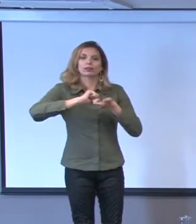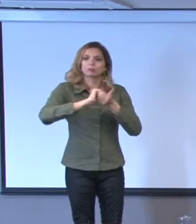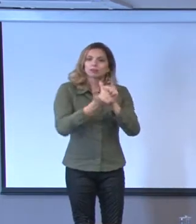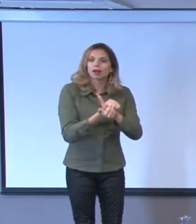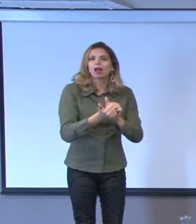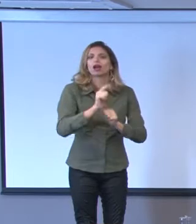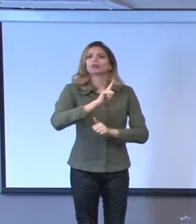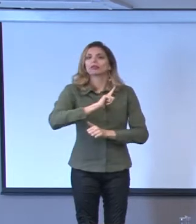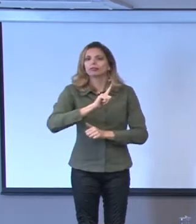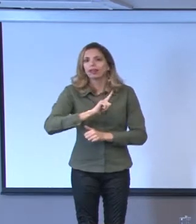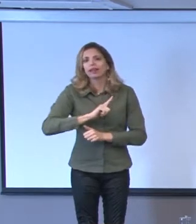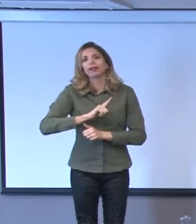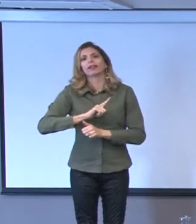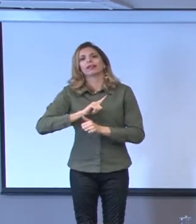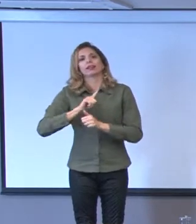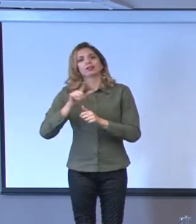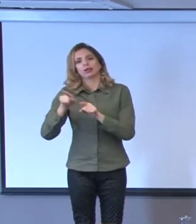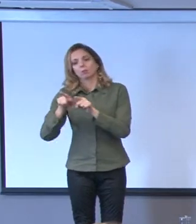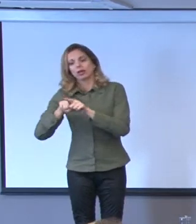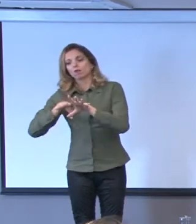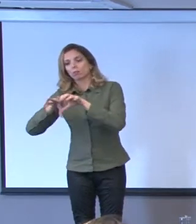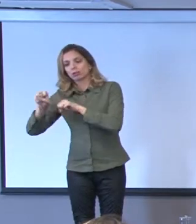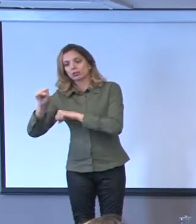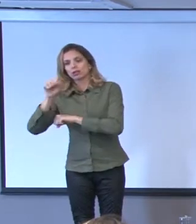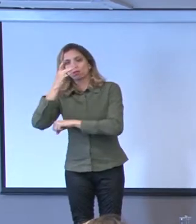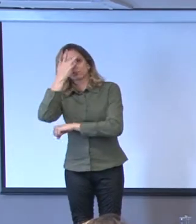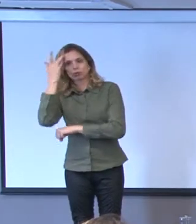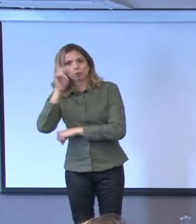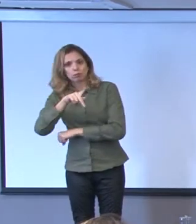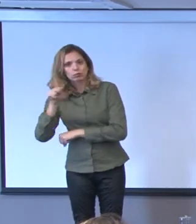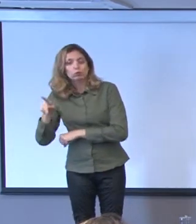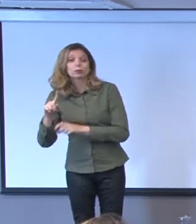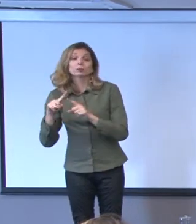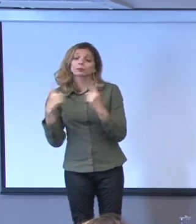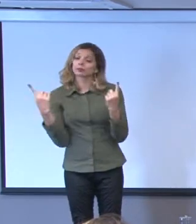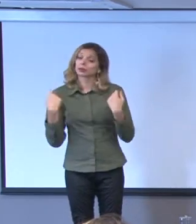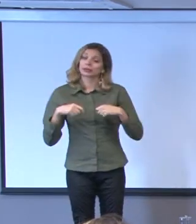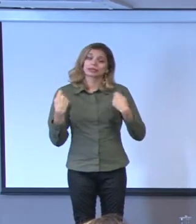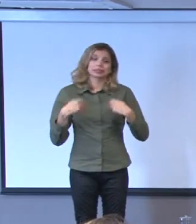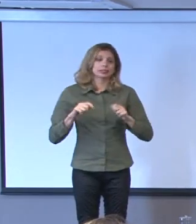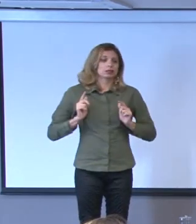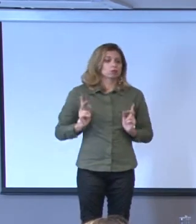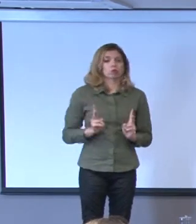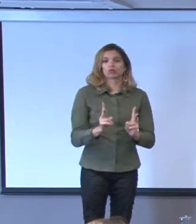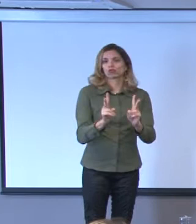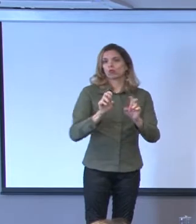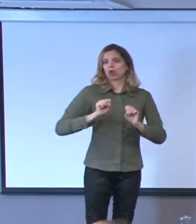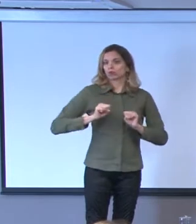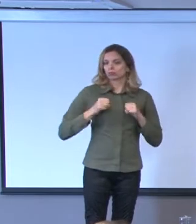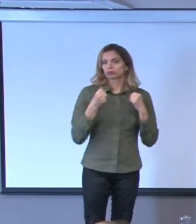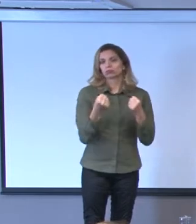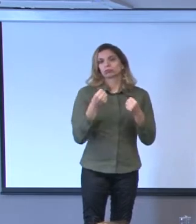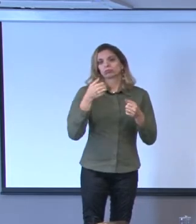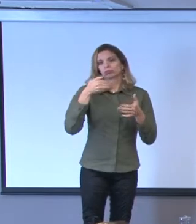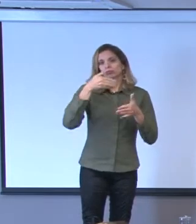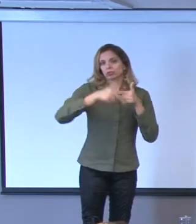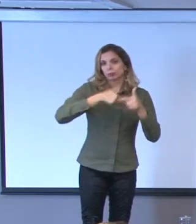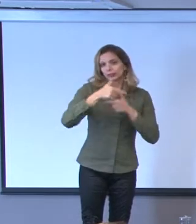didático, lacunas de formação de educadores, mas a gente tem que seguir, né? A gente tem que